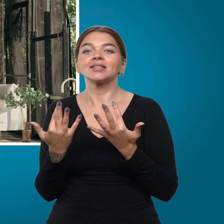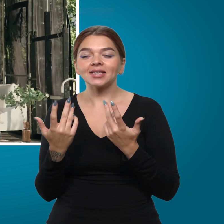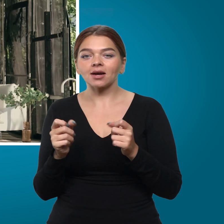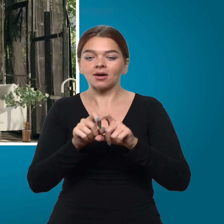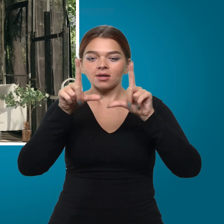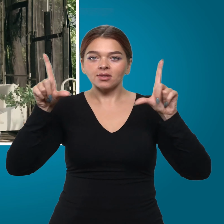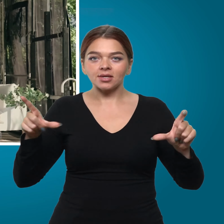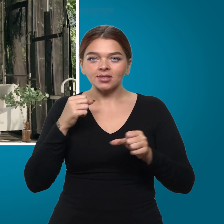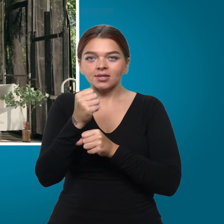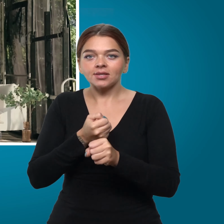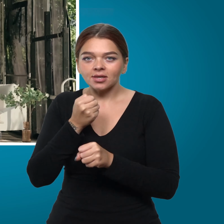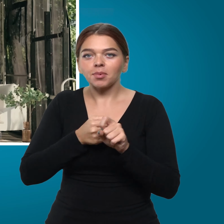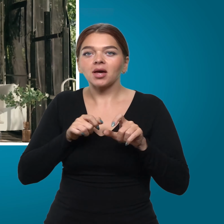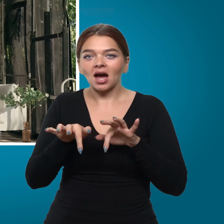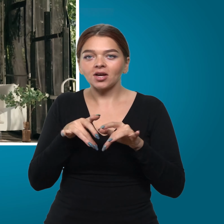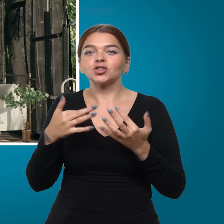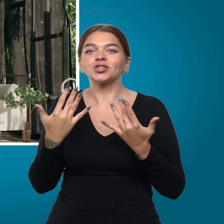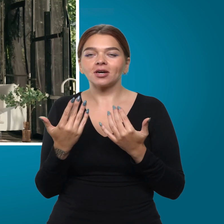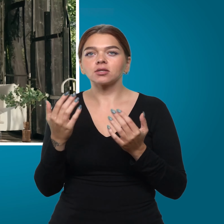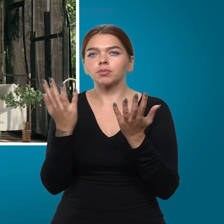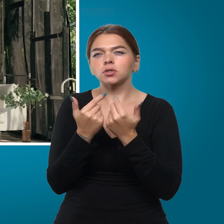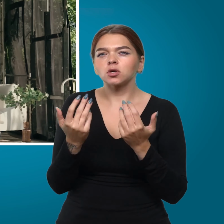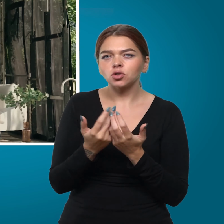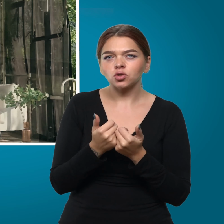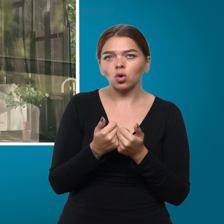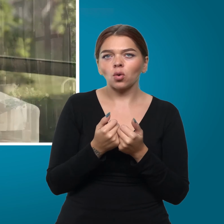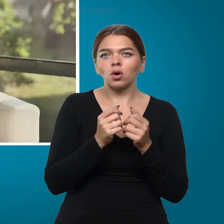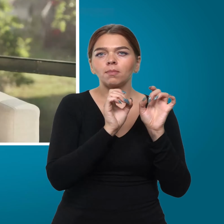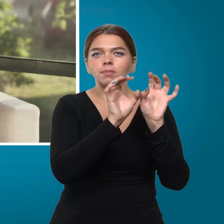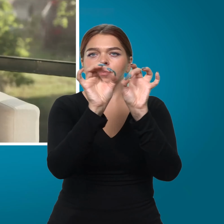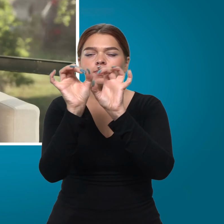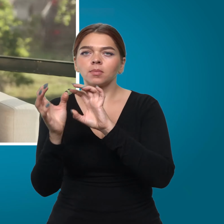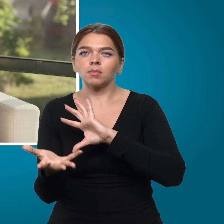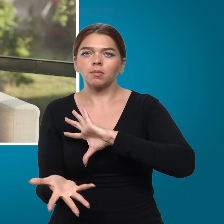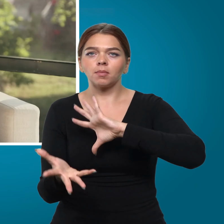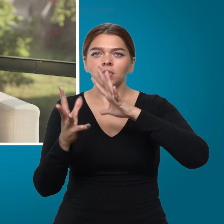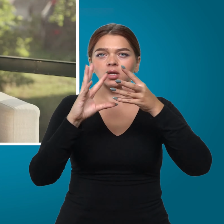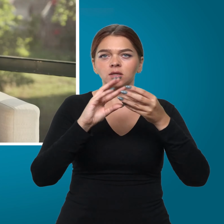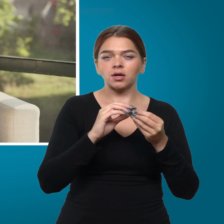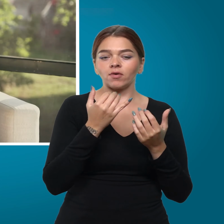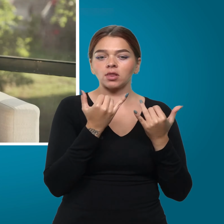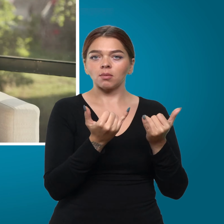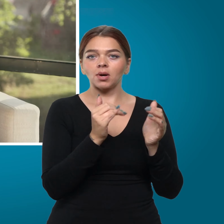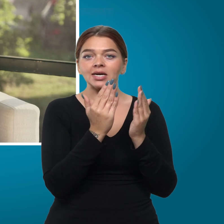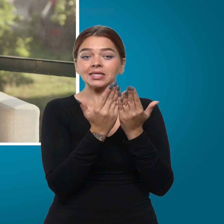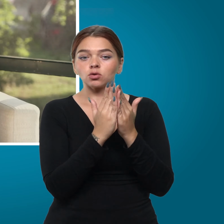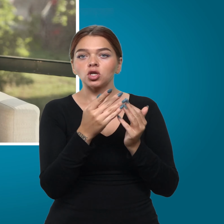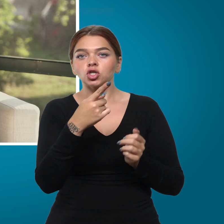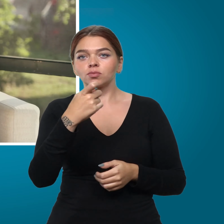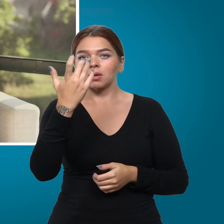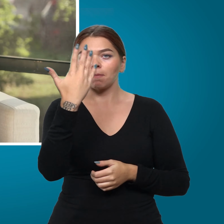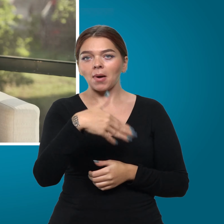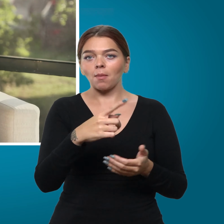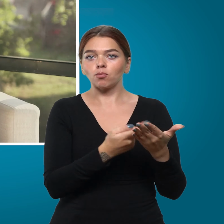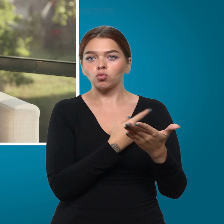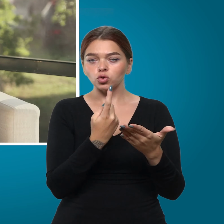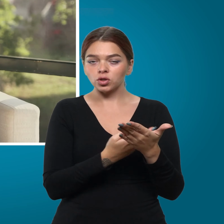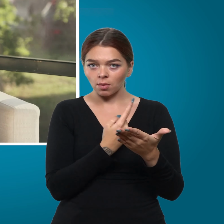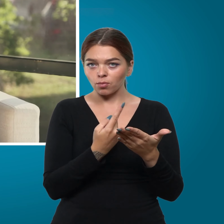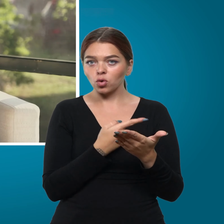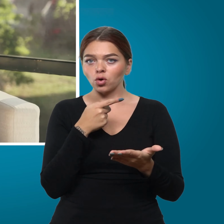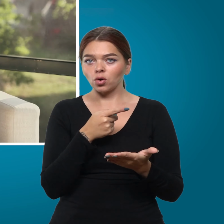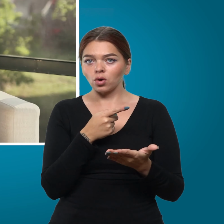kompiuterinės technikos turi tokį nuostabų dalyką, kaip skaičiuoja minutės, kiek buvo laiko failas atidarytas, prie jo buvo dirbama. Tai